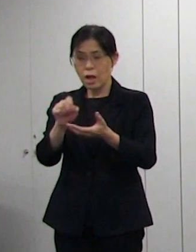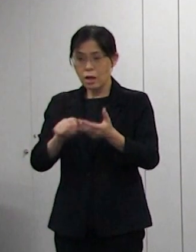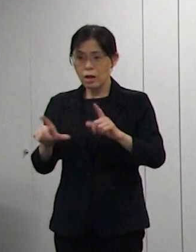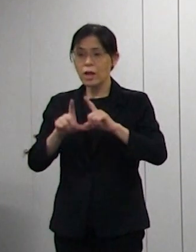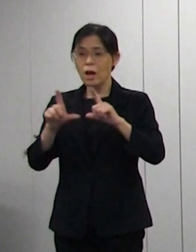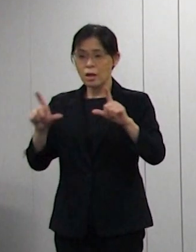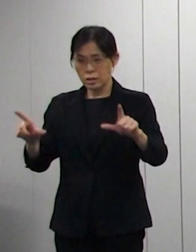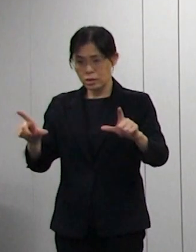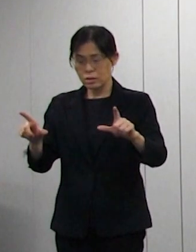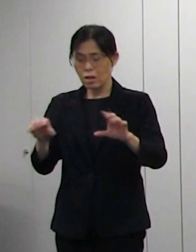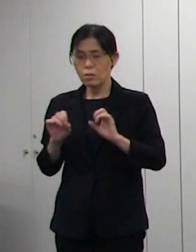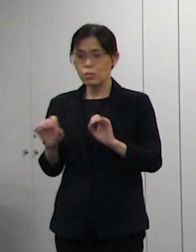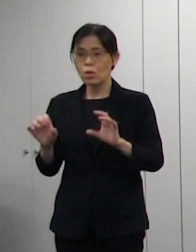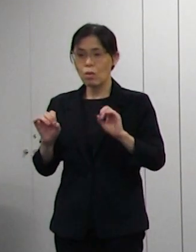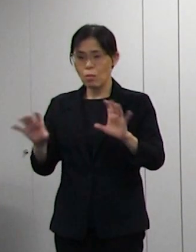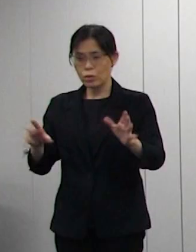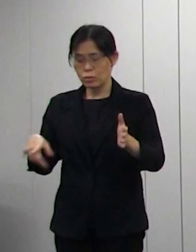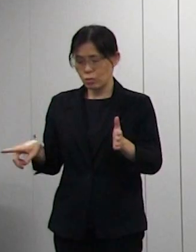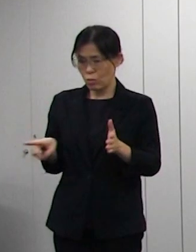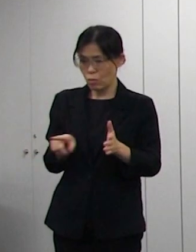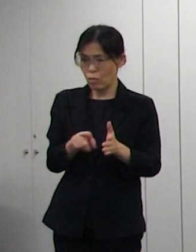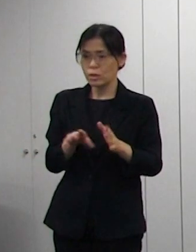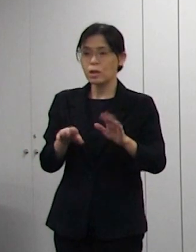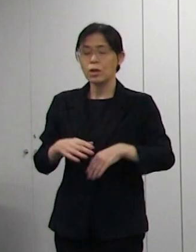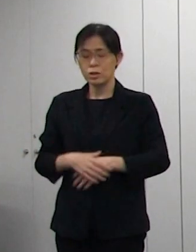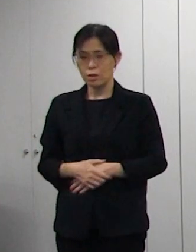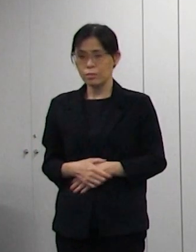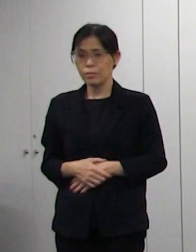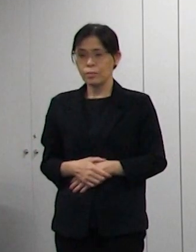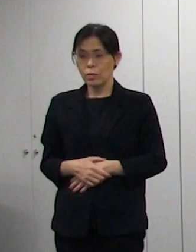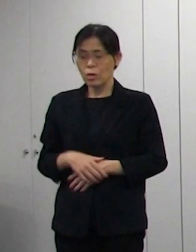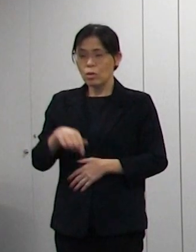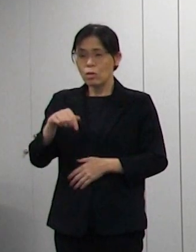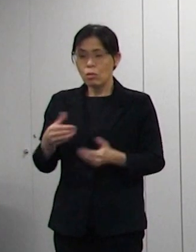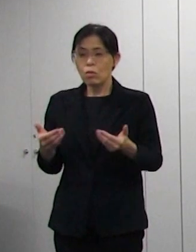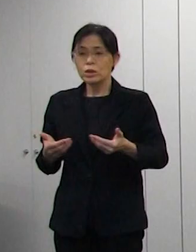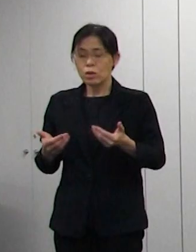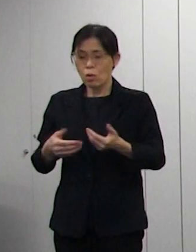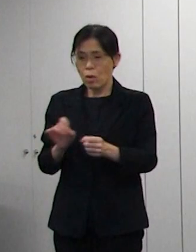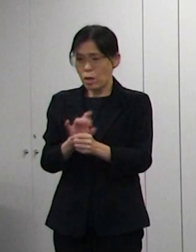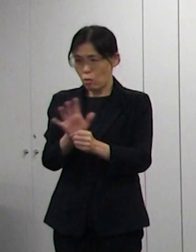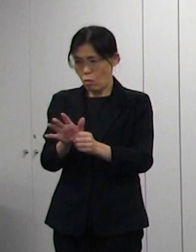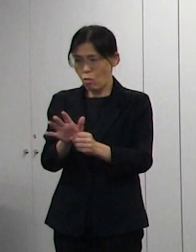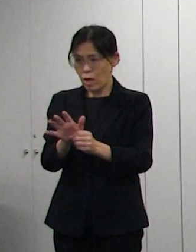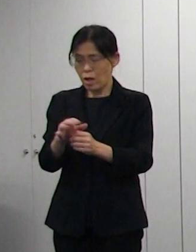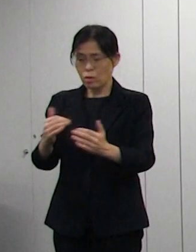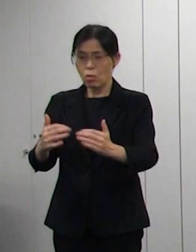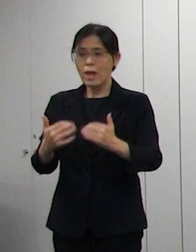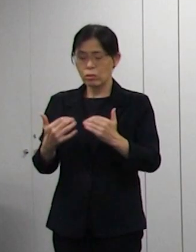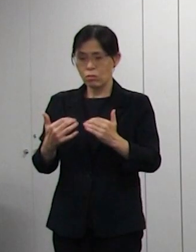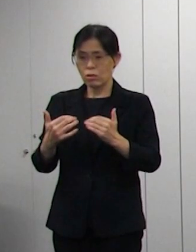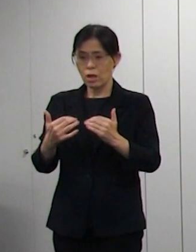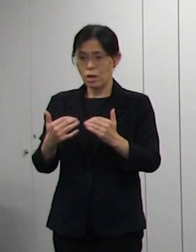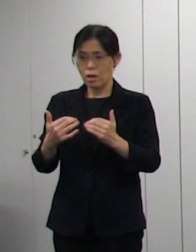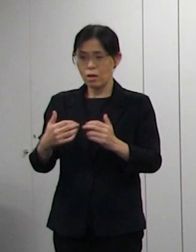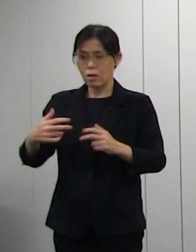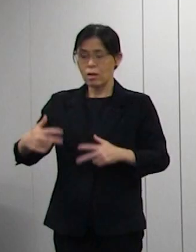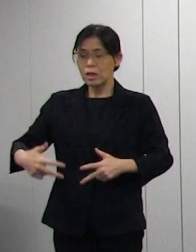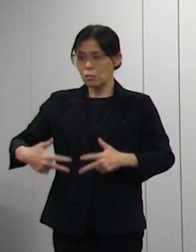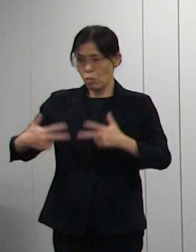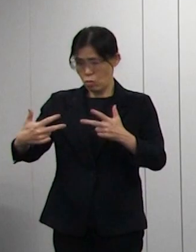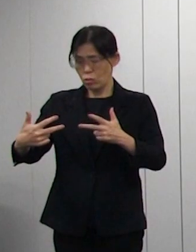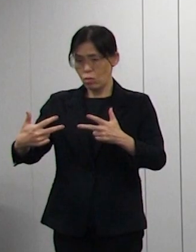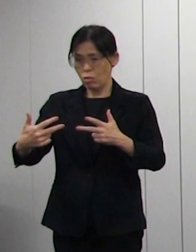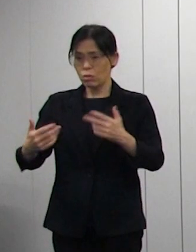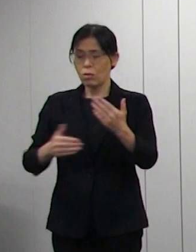歌プロモーションに取り組んでまいりました。当事業はコロナ禍の影響によって非接触型